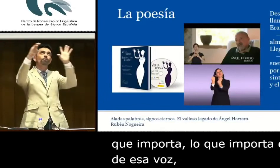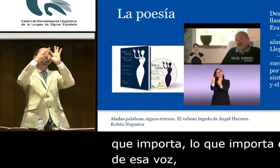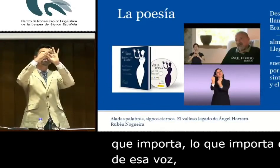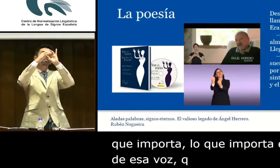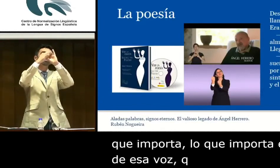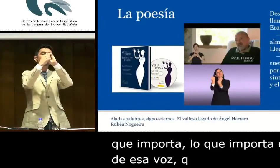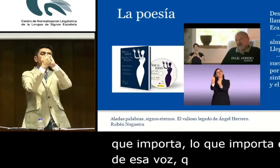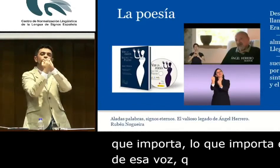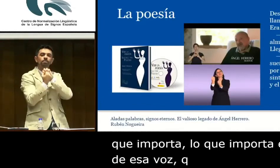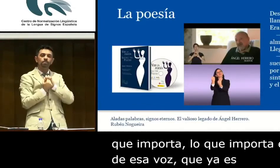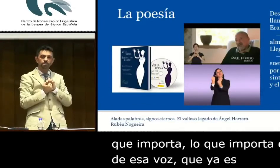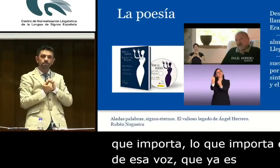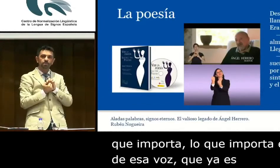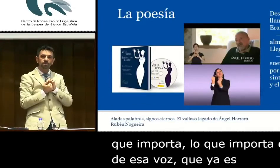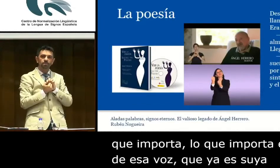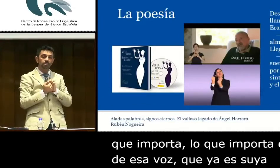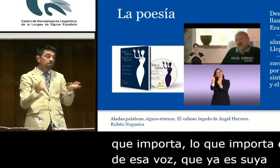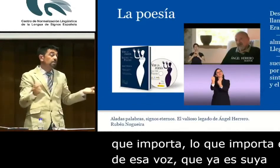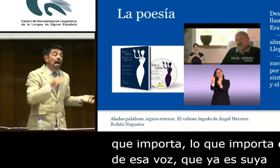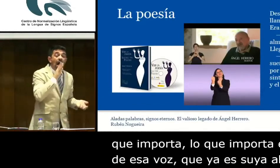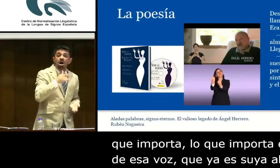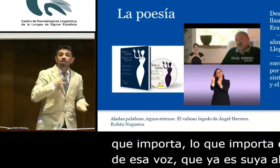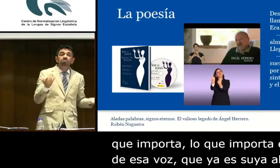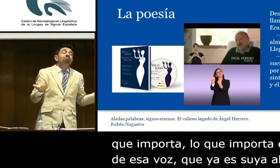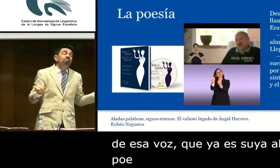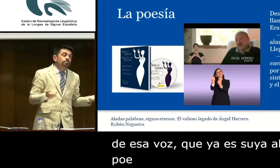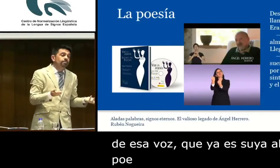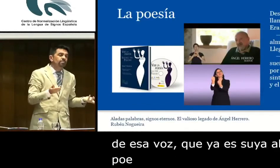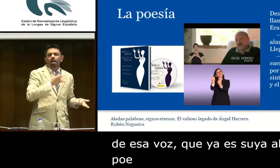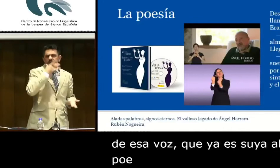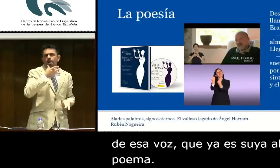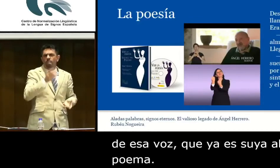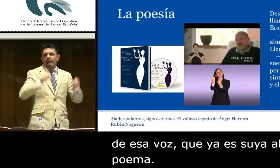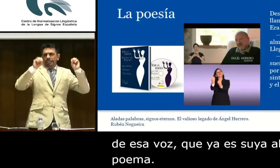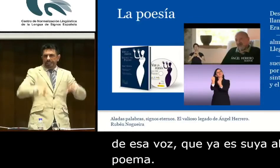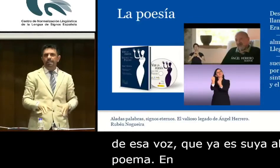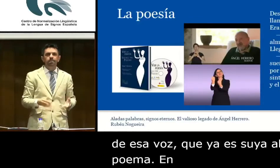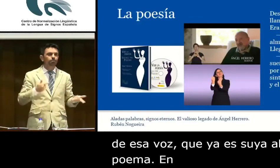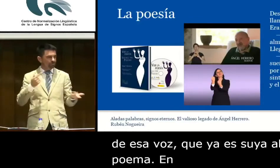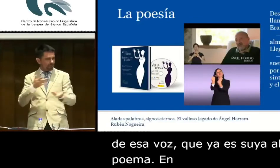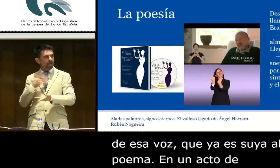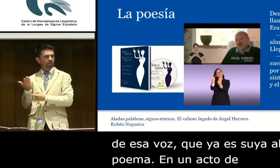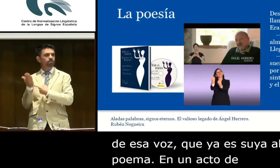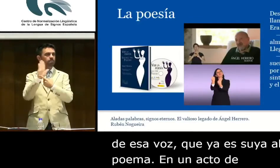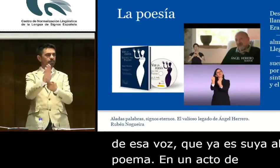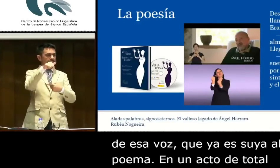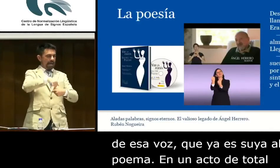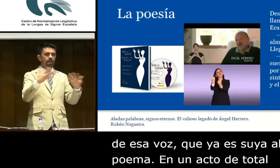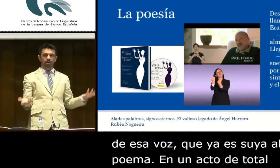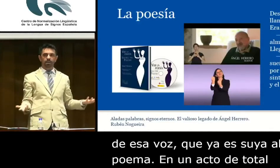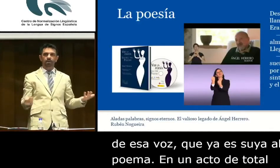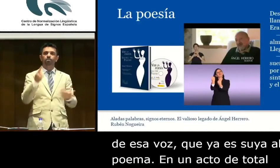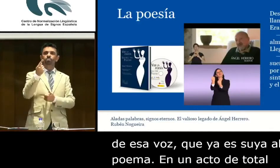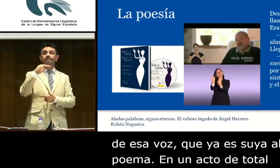En un acto de total osadía por mi parte, me van a permitir que traiga aquí, a este